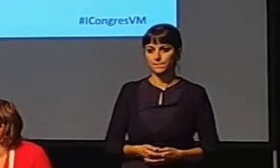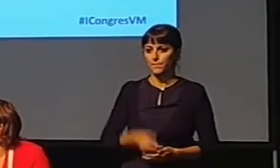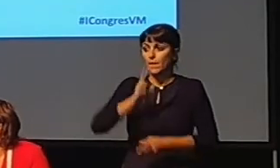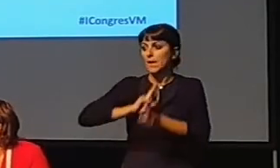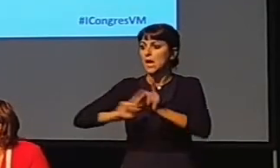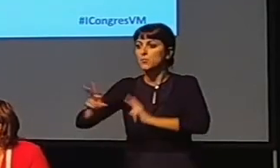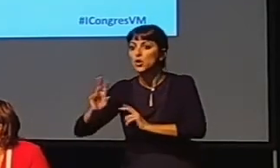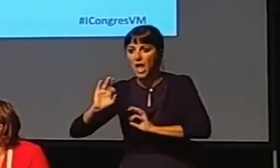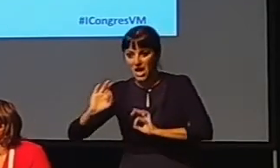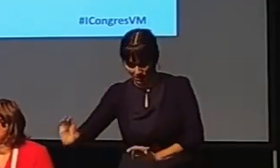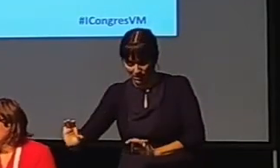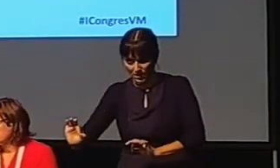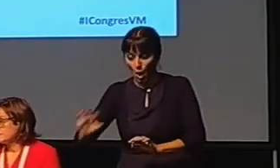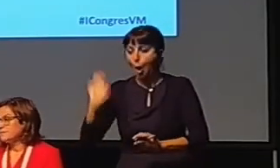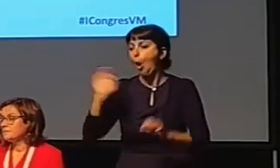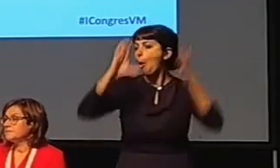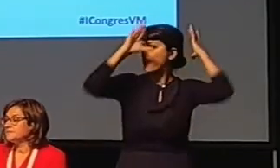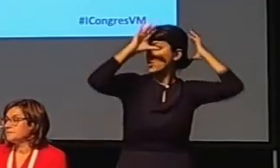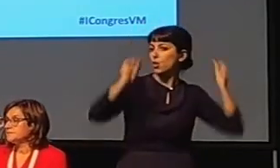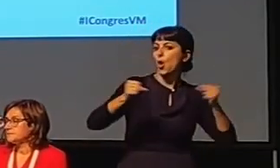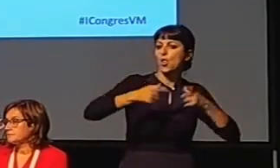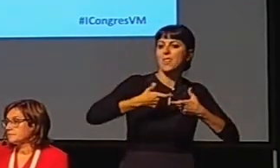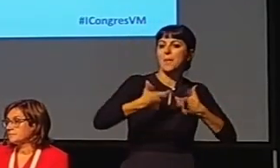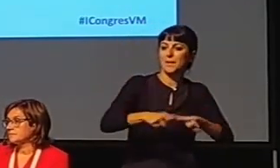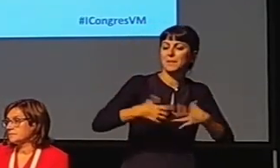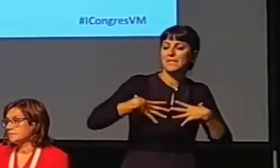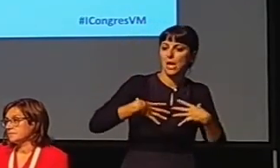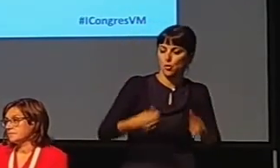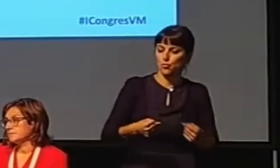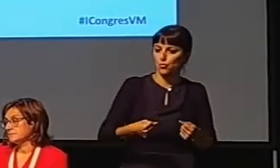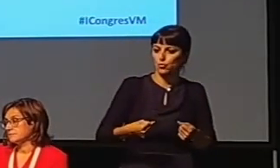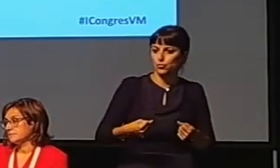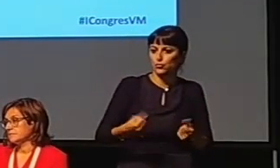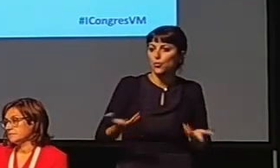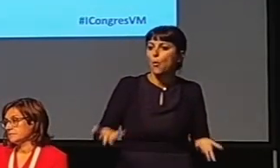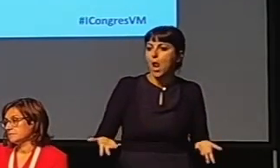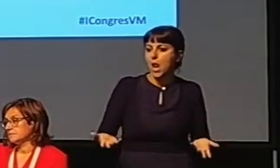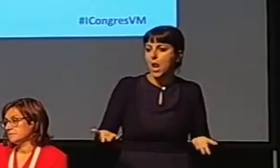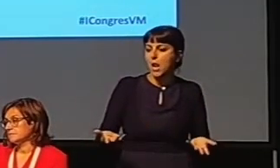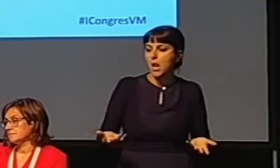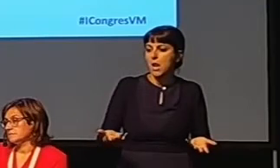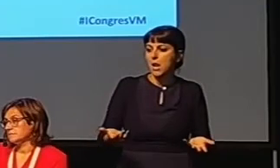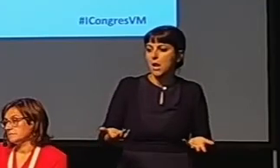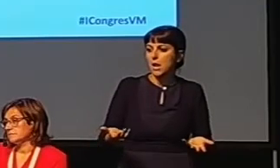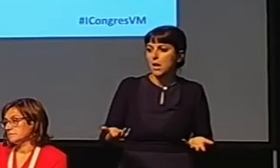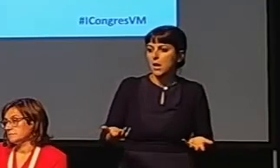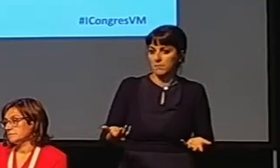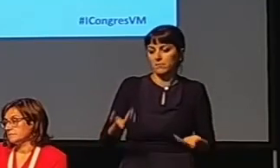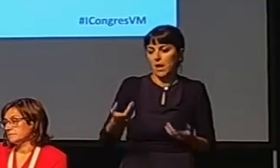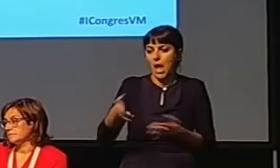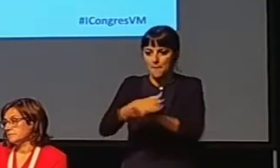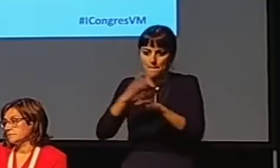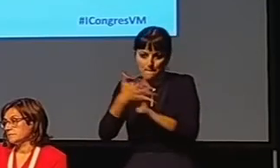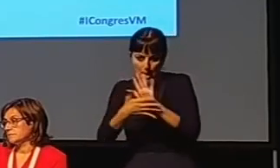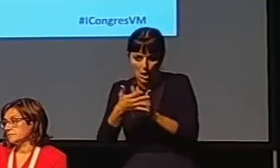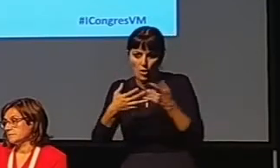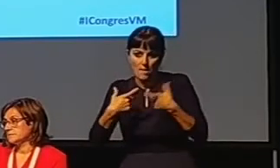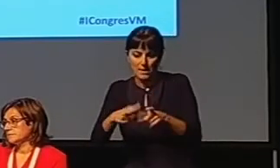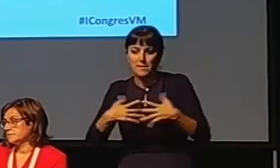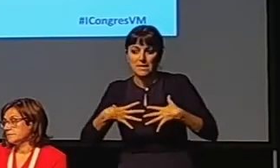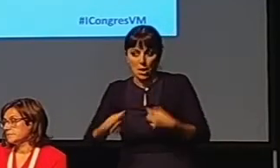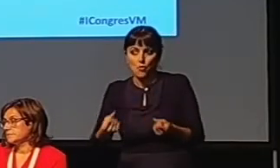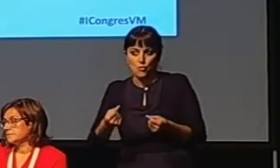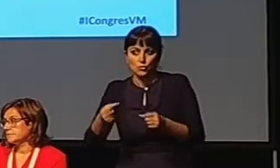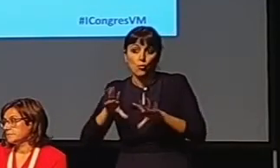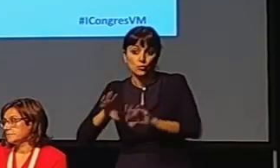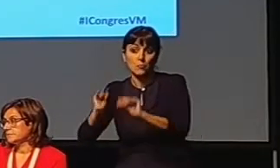no pot ser que el protocol del Departament de Salut, dic del Departament de Salut perquè és el protocol que estem utilitzant per manca d'un